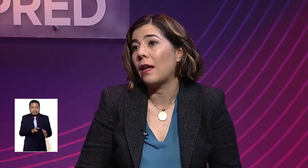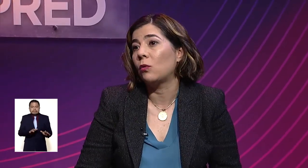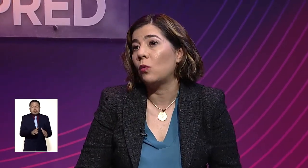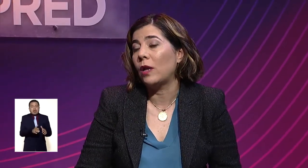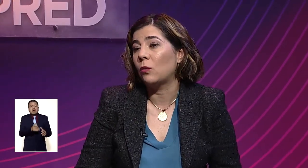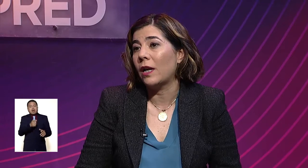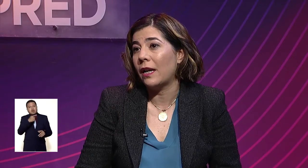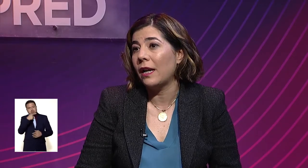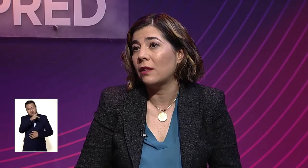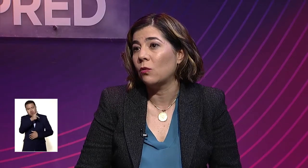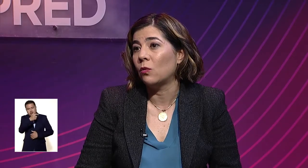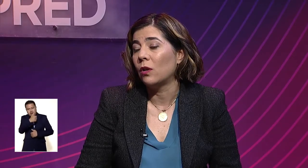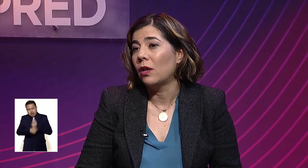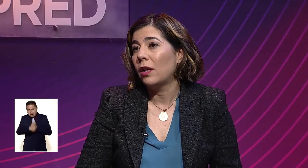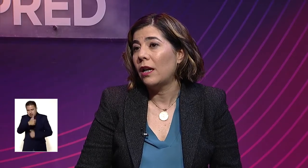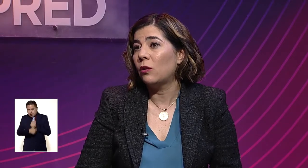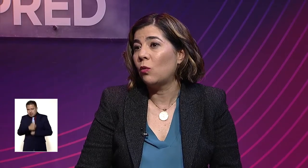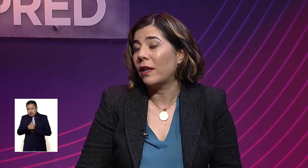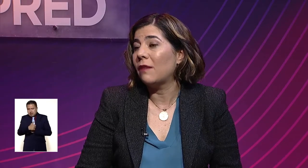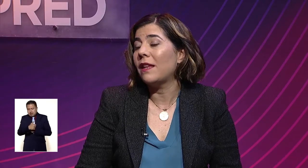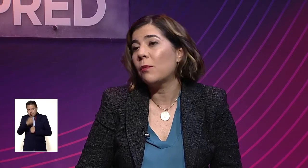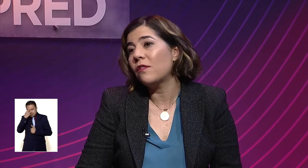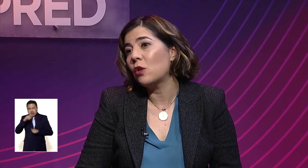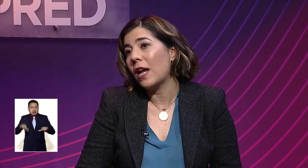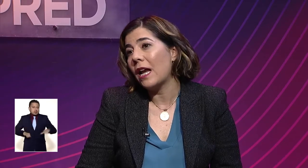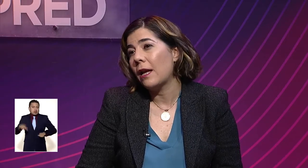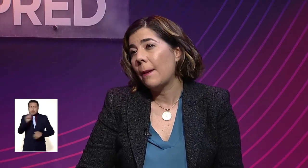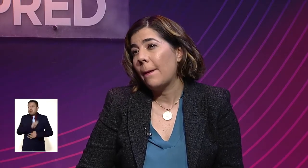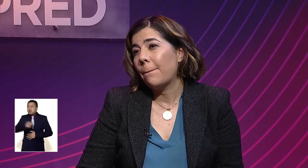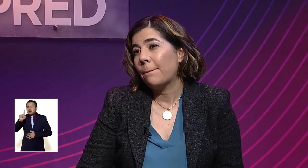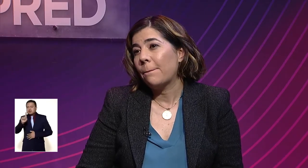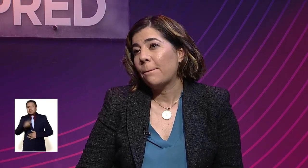tu carrera, a tu actividad profesional?